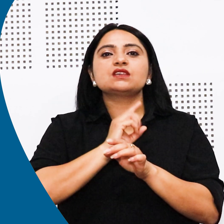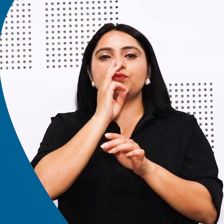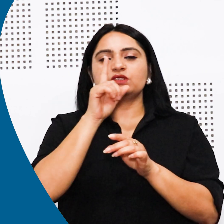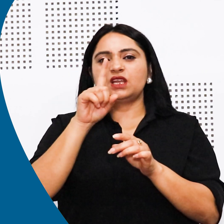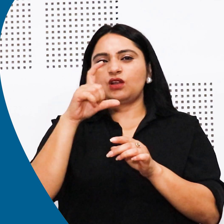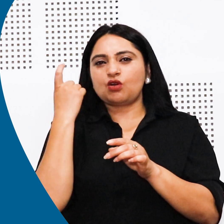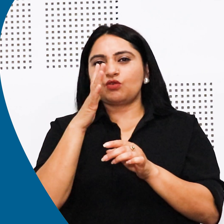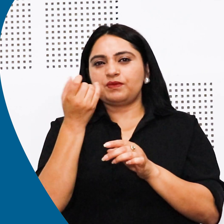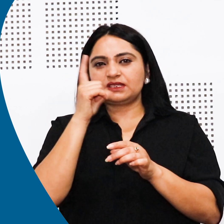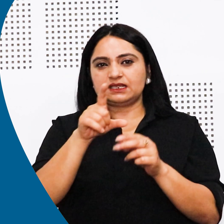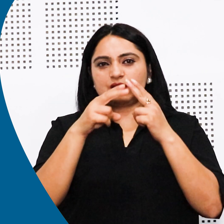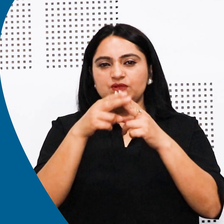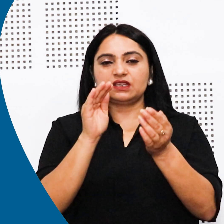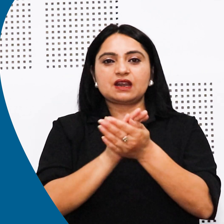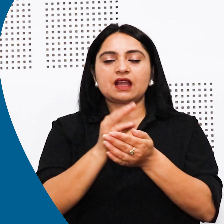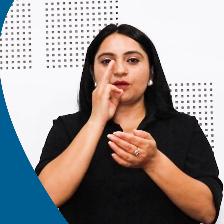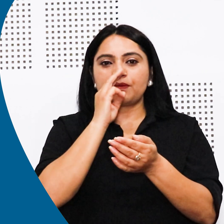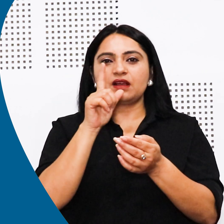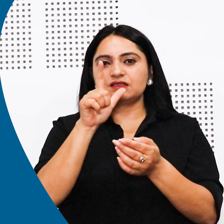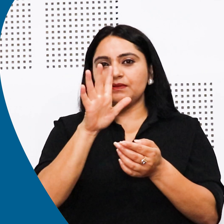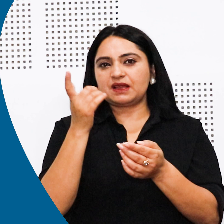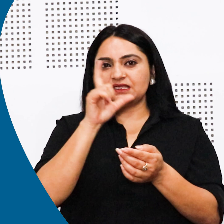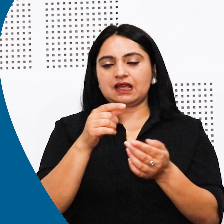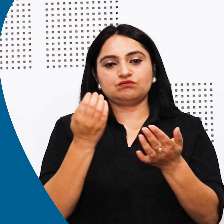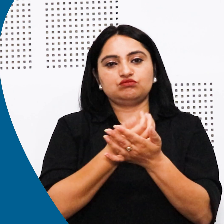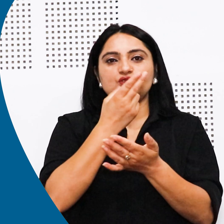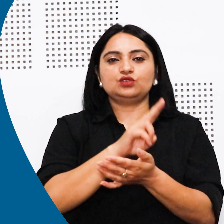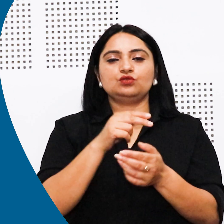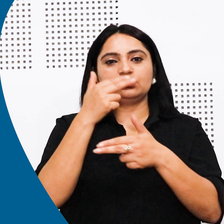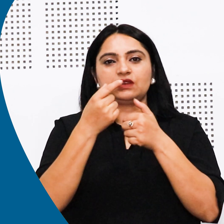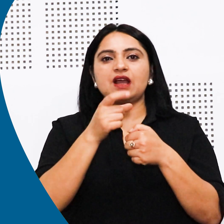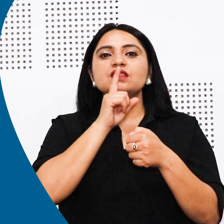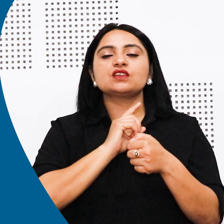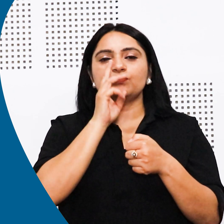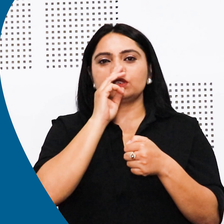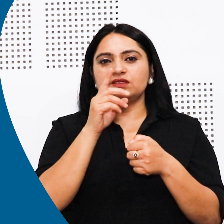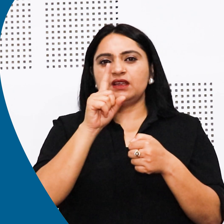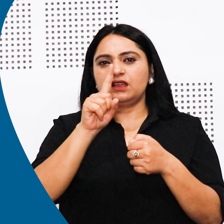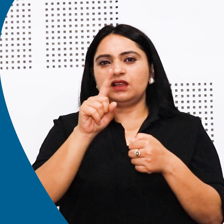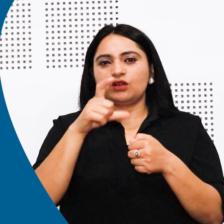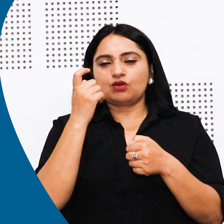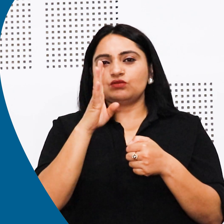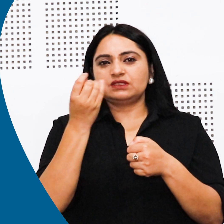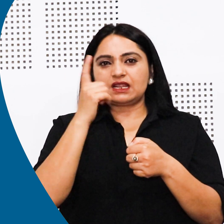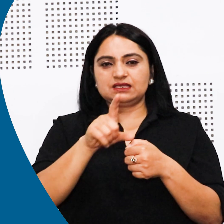1 करोड 50 लाख बजेट छुट्याएकोमा 75 लाख बचेको थियो। चालु आर्थिक वर्षमा भने 1 करोड 40 लाख विपद व्यवस्थापनका लागि